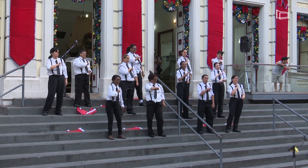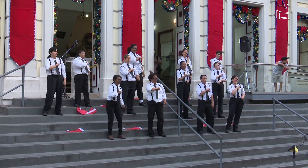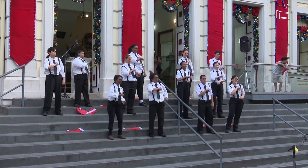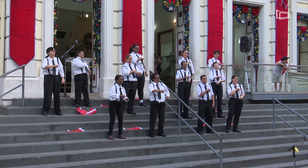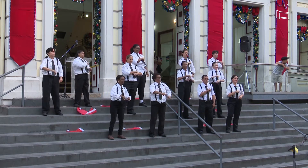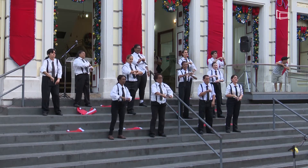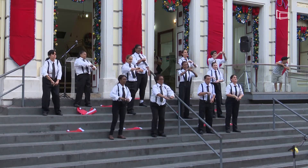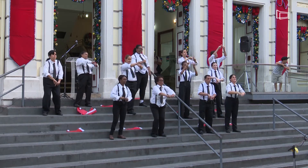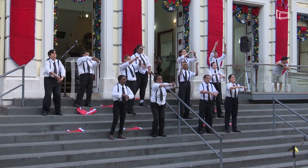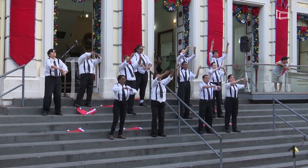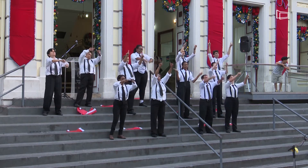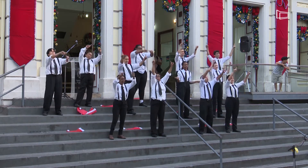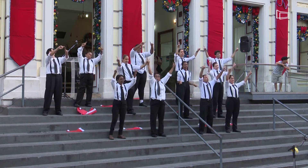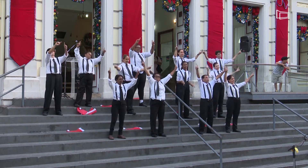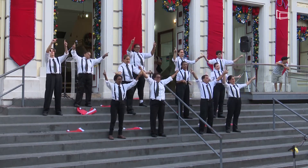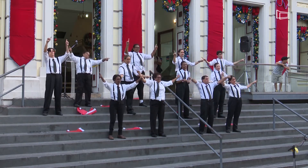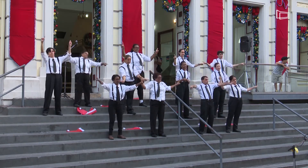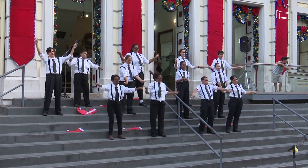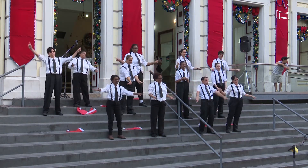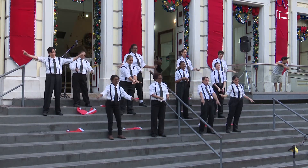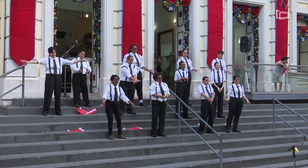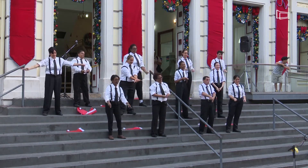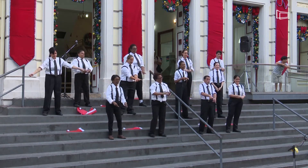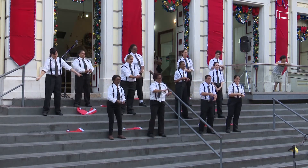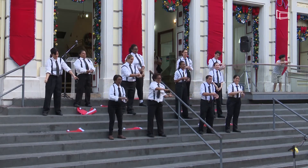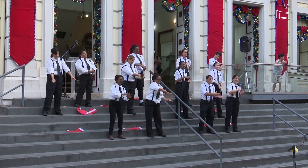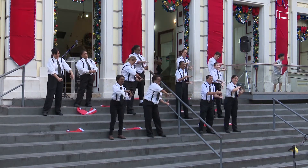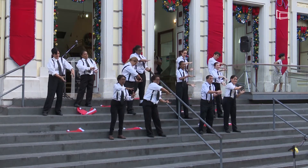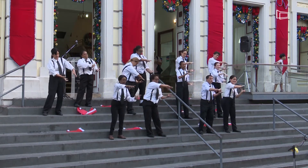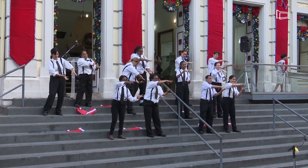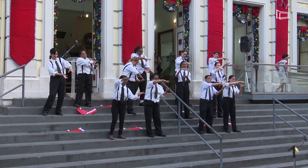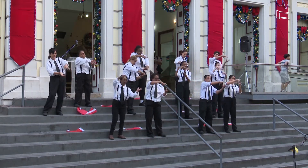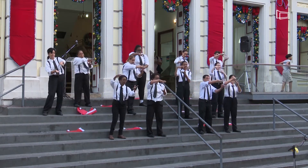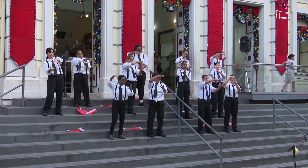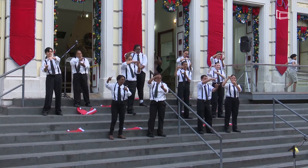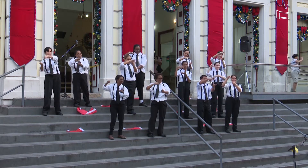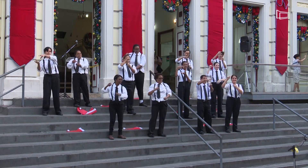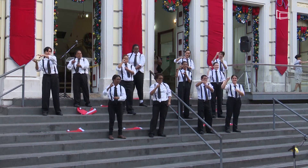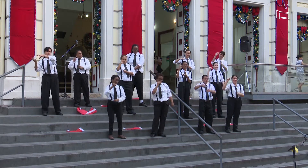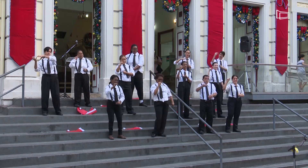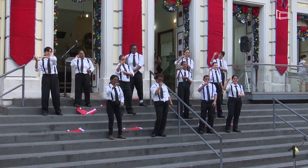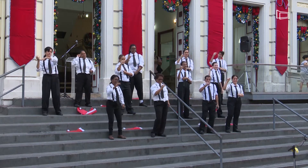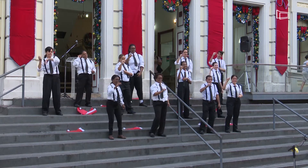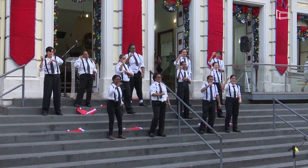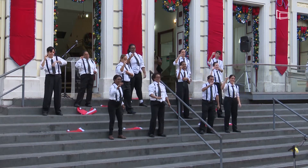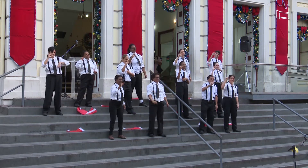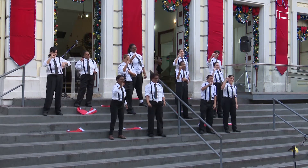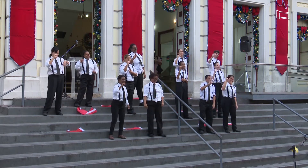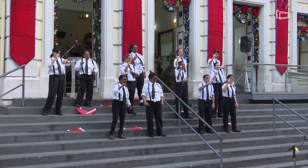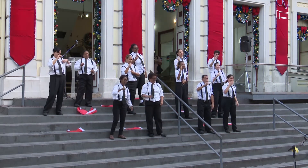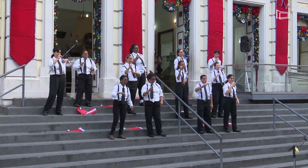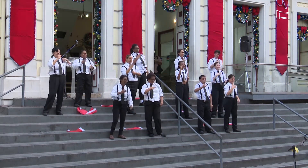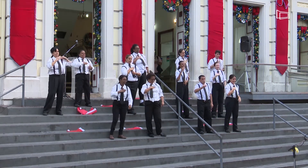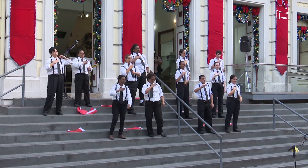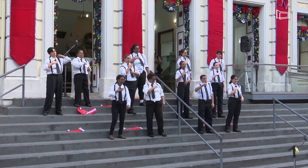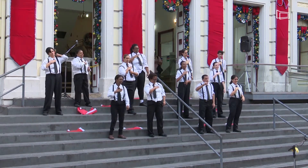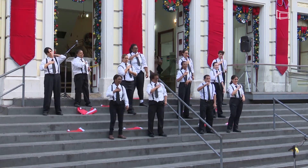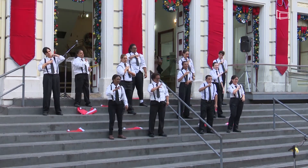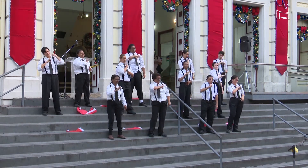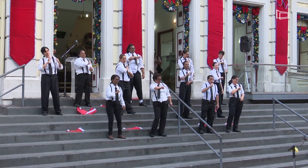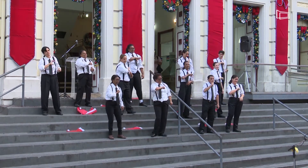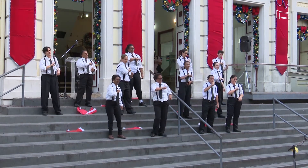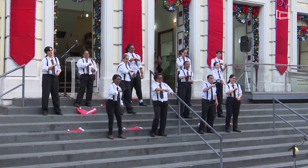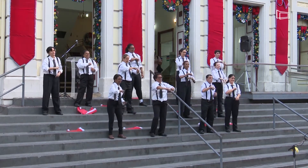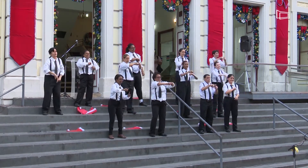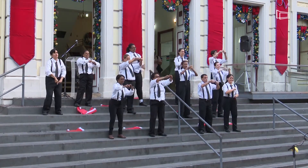amor maior do mundo Como é grande o meu